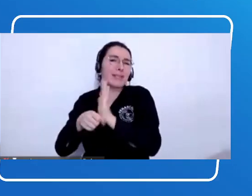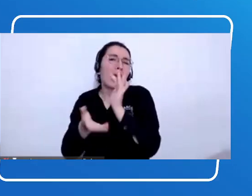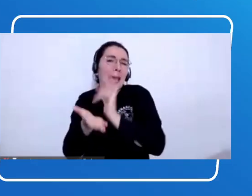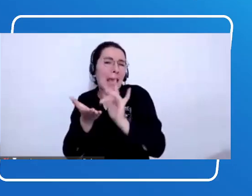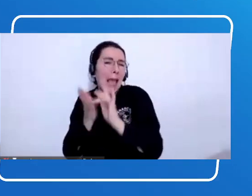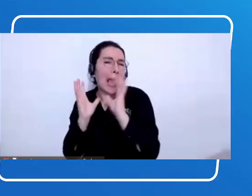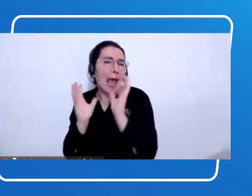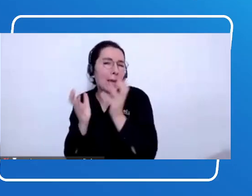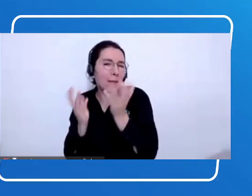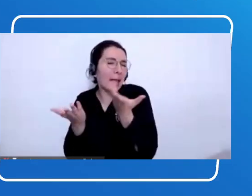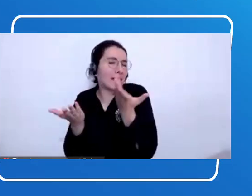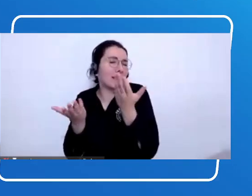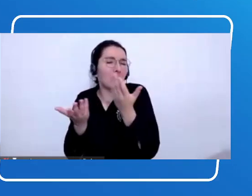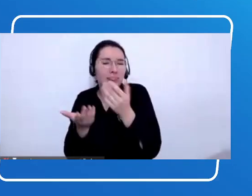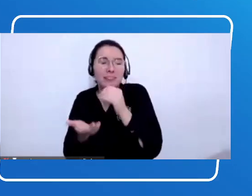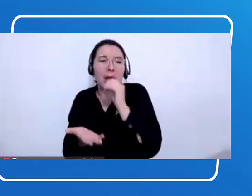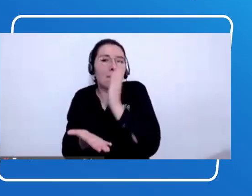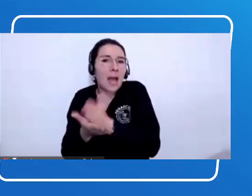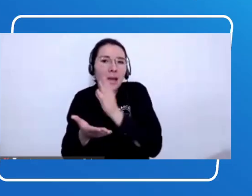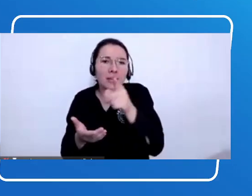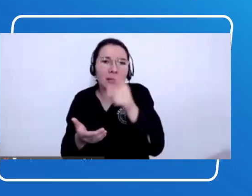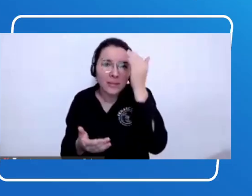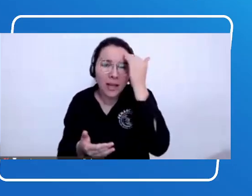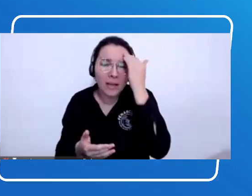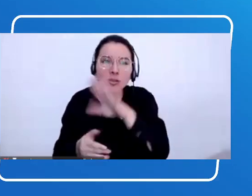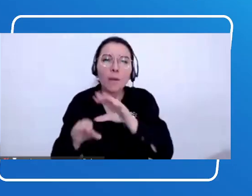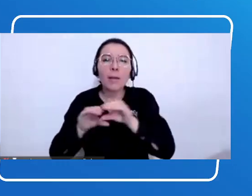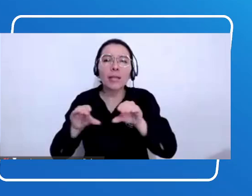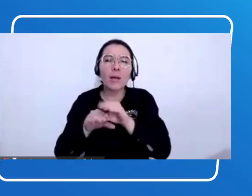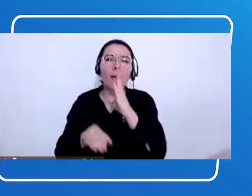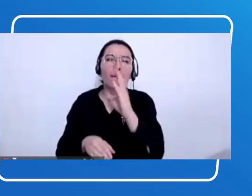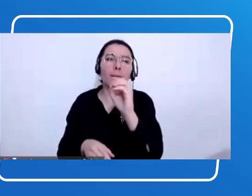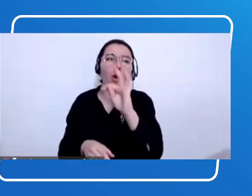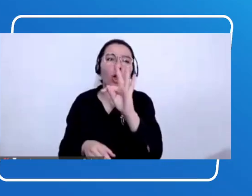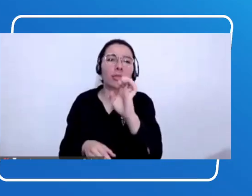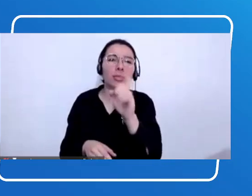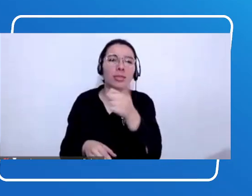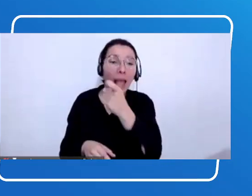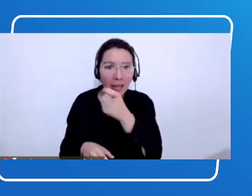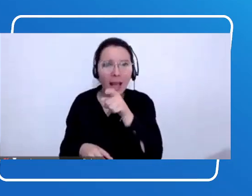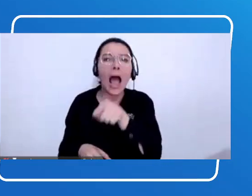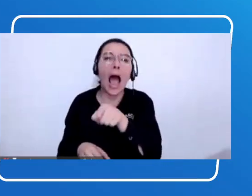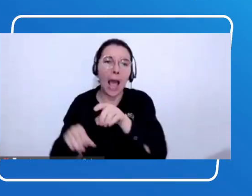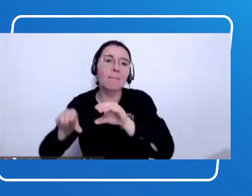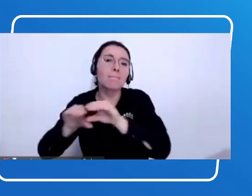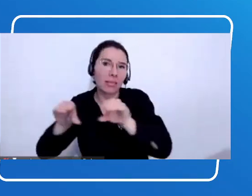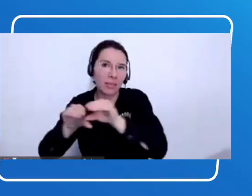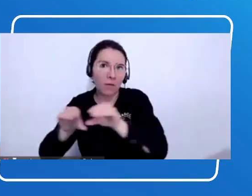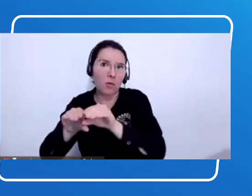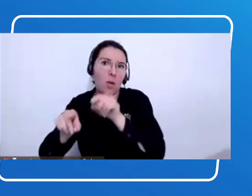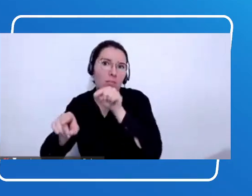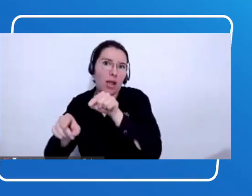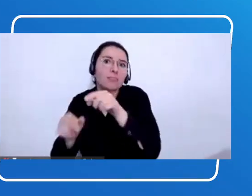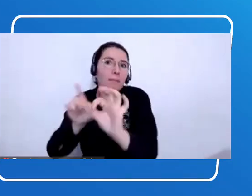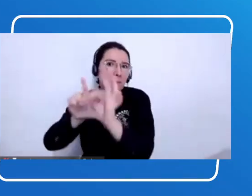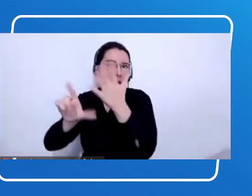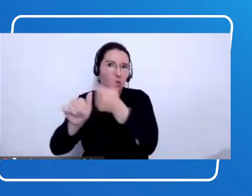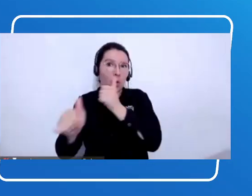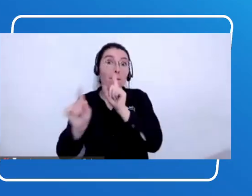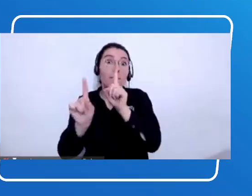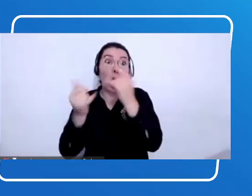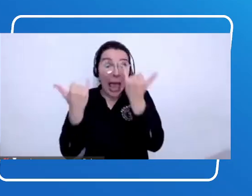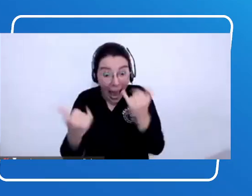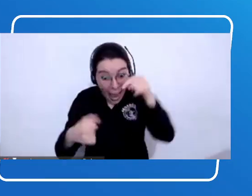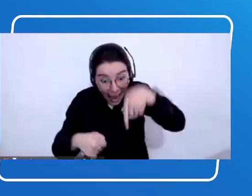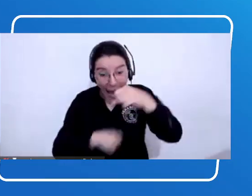de la plataforma VOTEC del Instituto Distrital de Participación. Este año todo va a ser absolutamente presencial. Es decir,